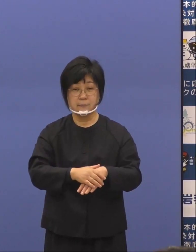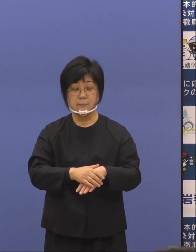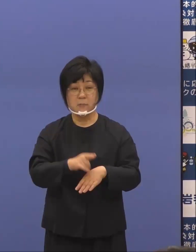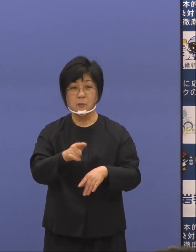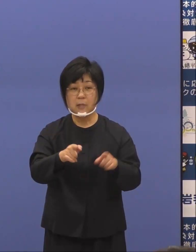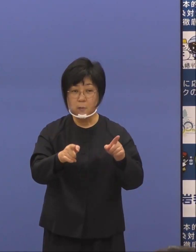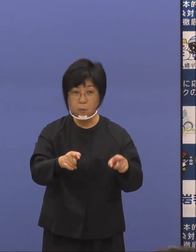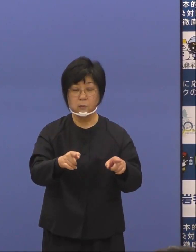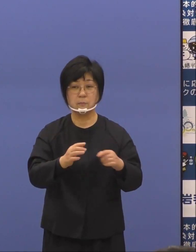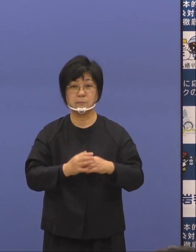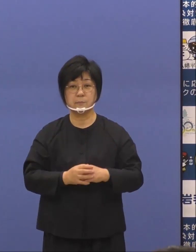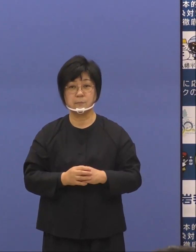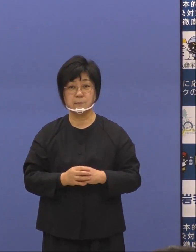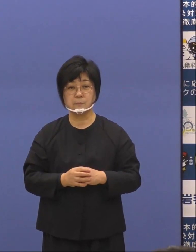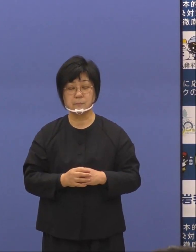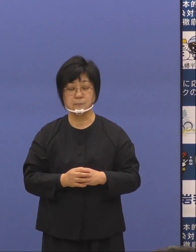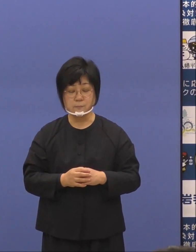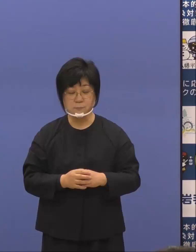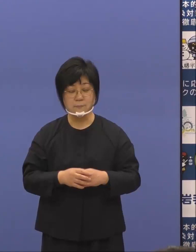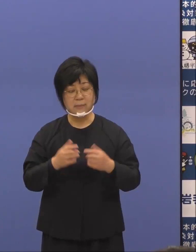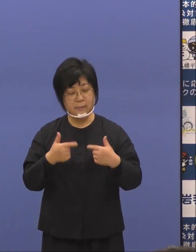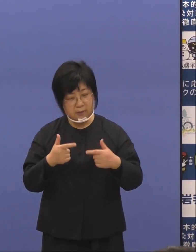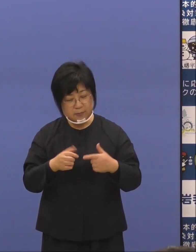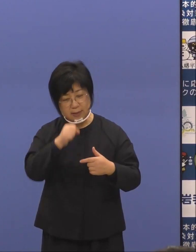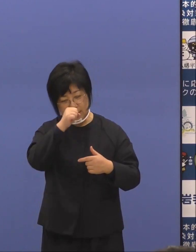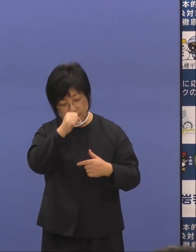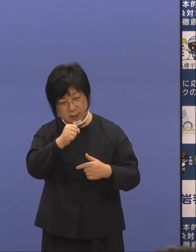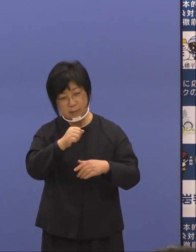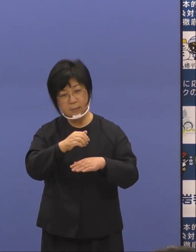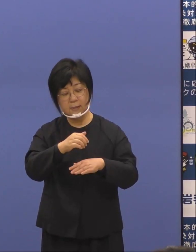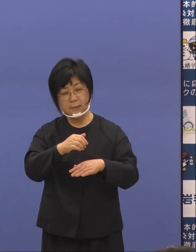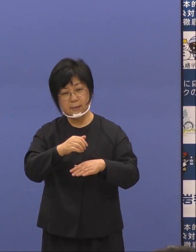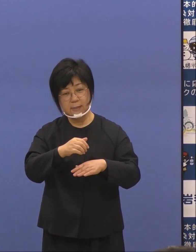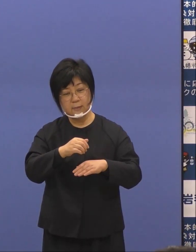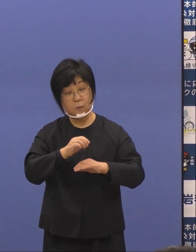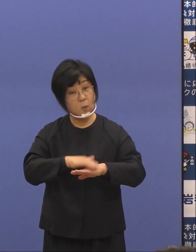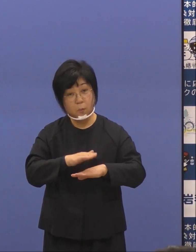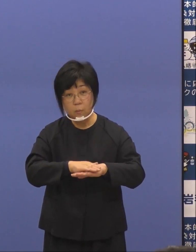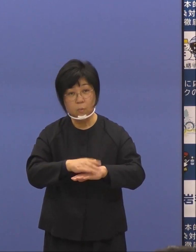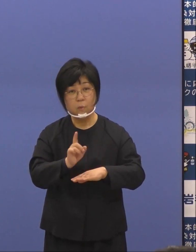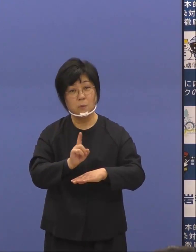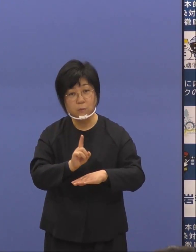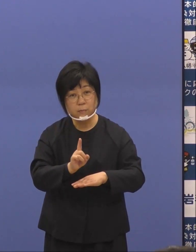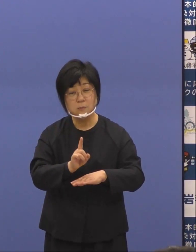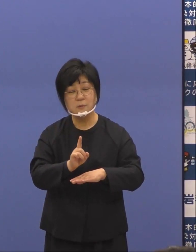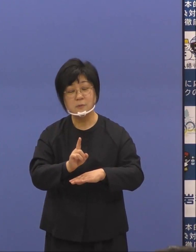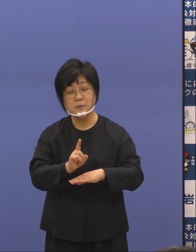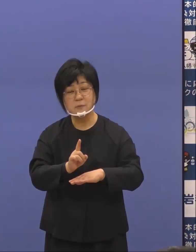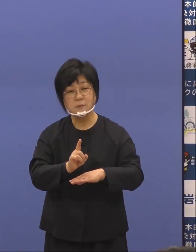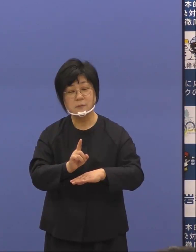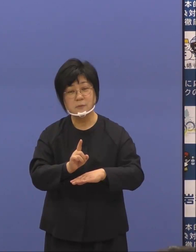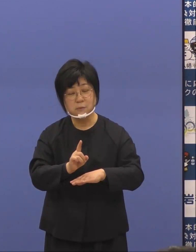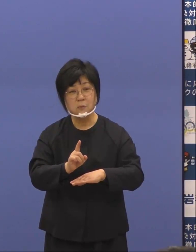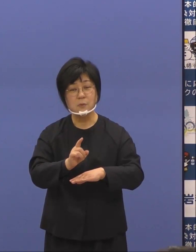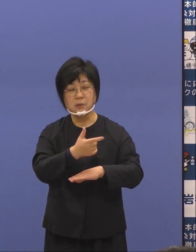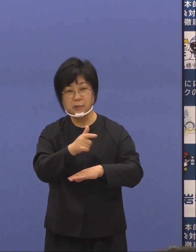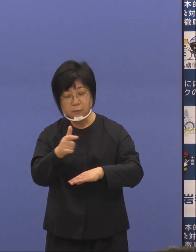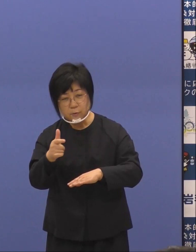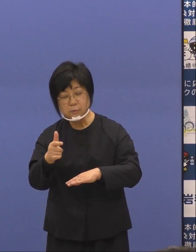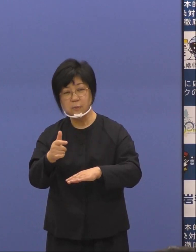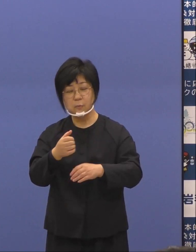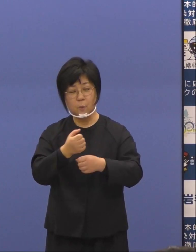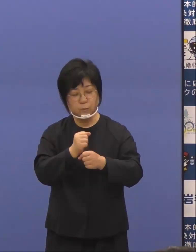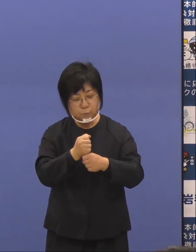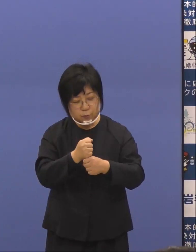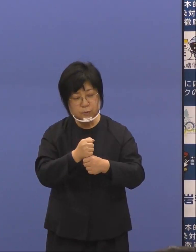う日々より良いやり方をということをこう なレベルでこう工夫してや